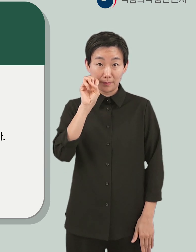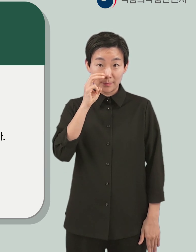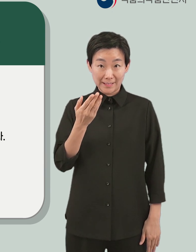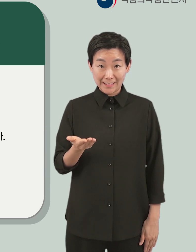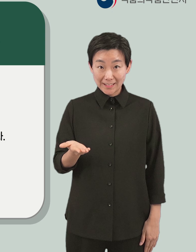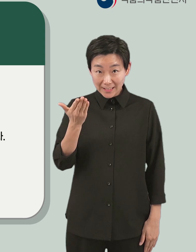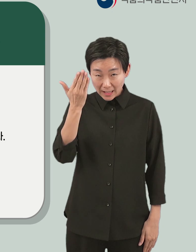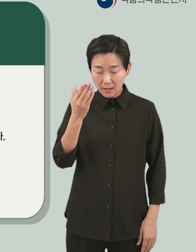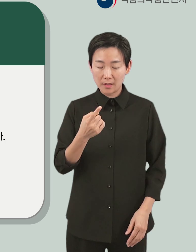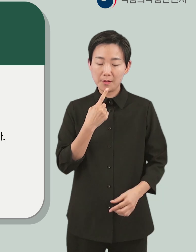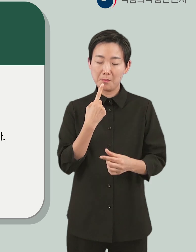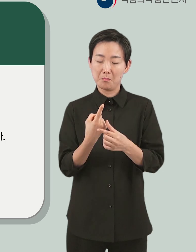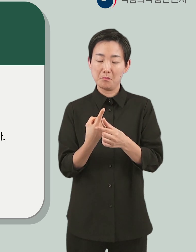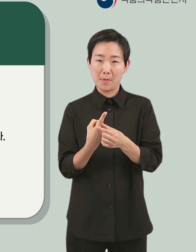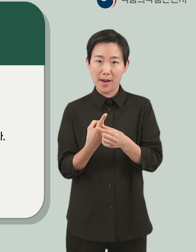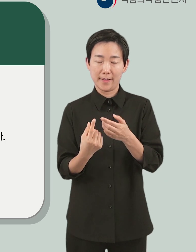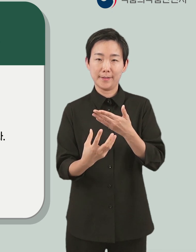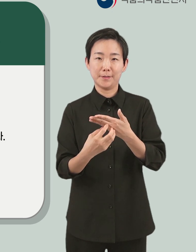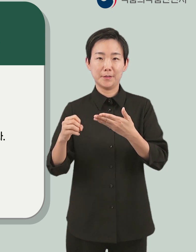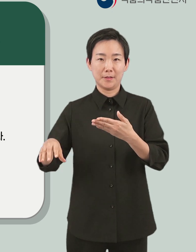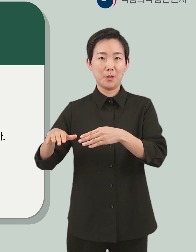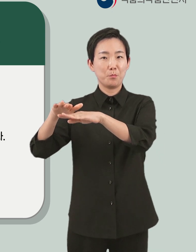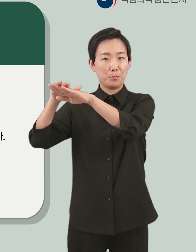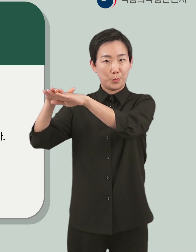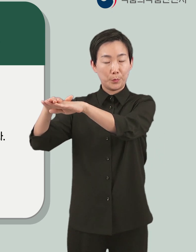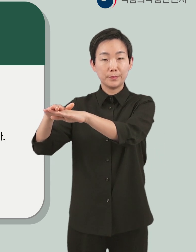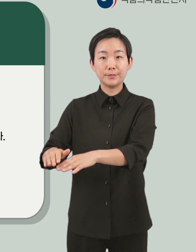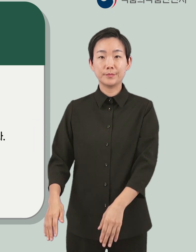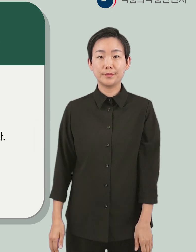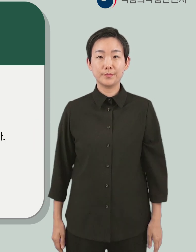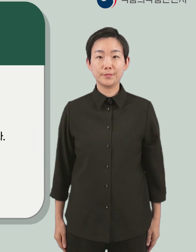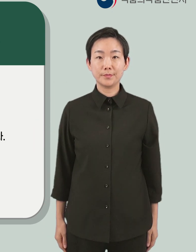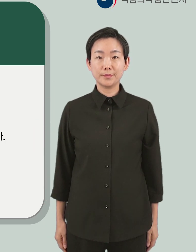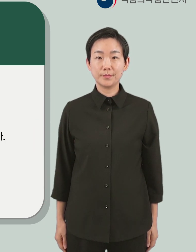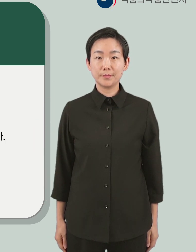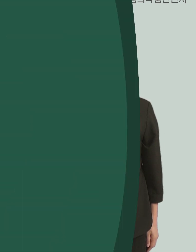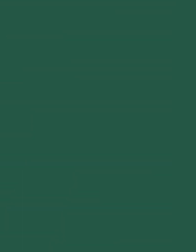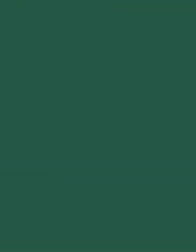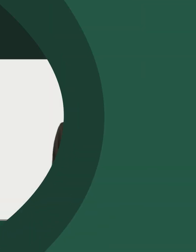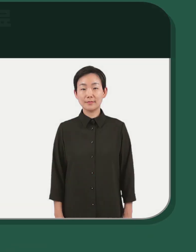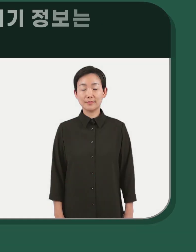이상 사용하지 않을 때는 본체에서 건전지를 제거해 보관합니다.